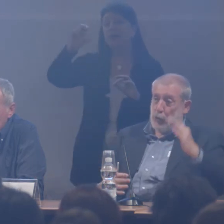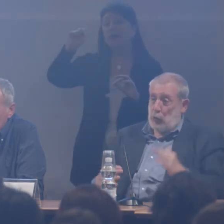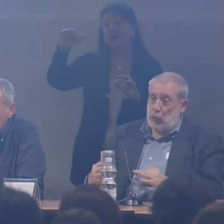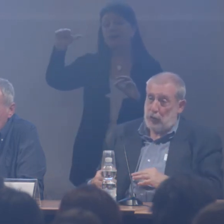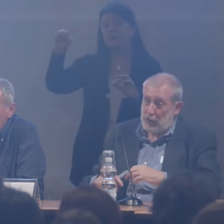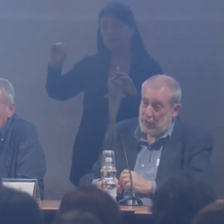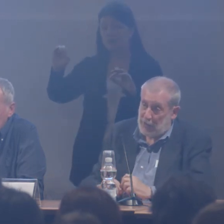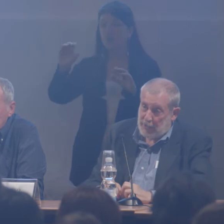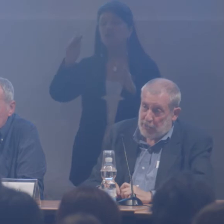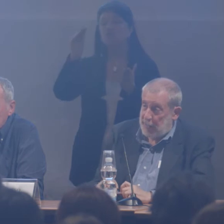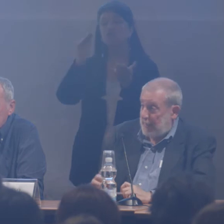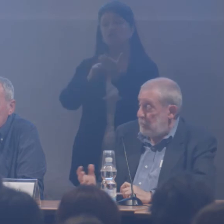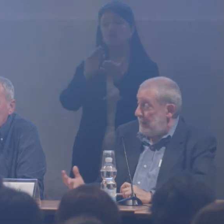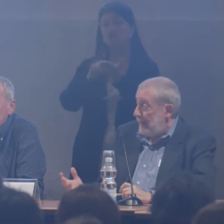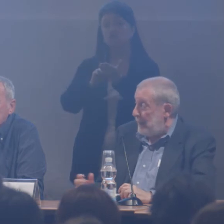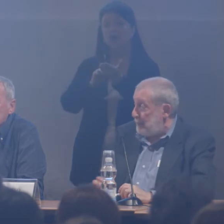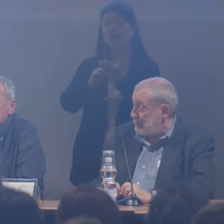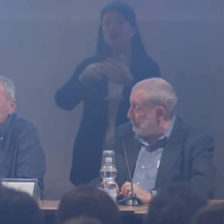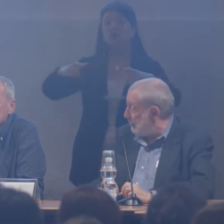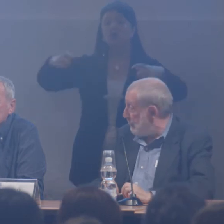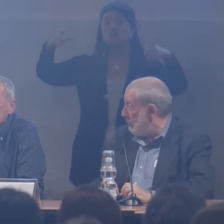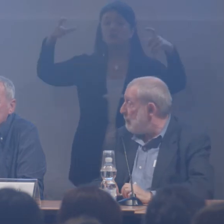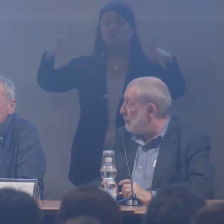sopra, sotto, c'era la città,